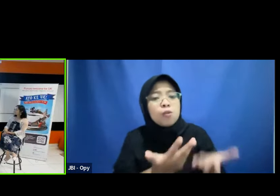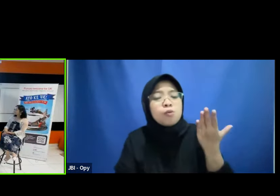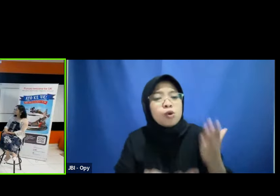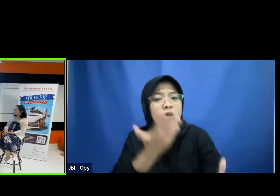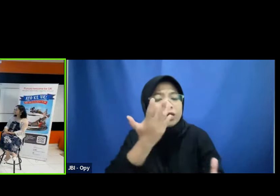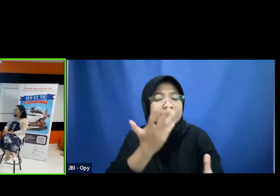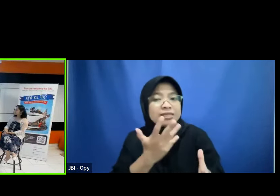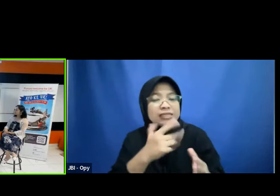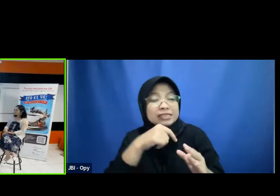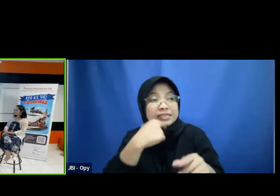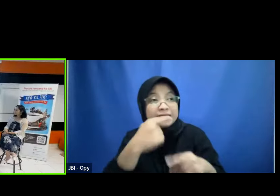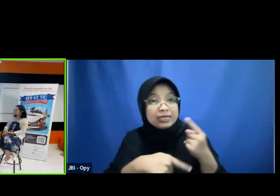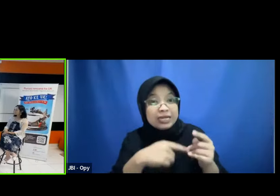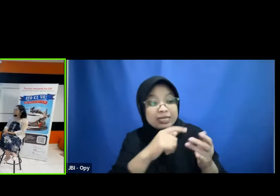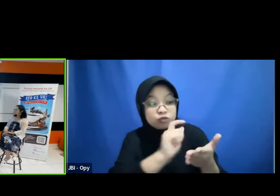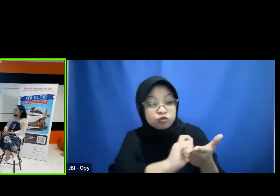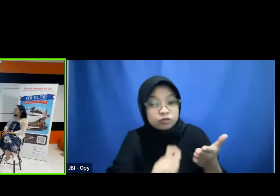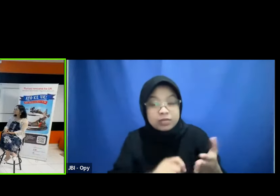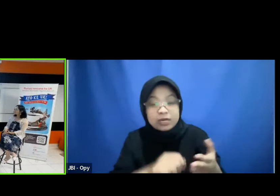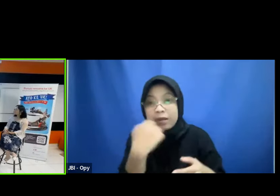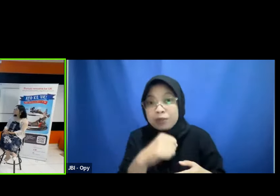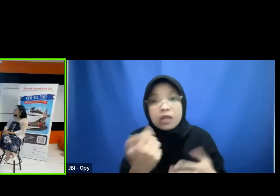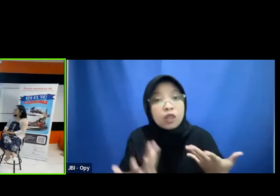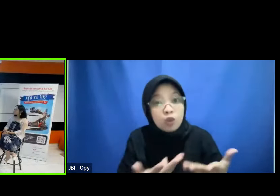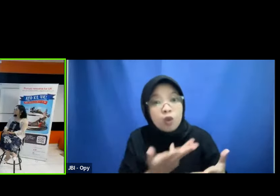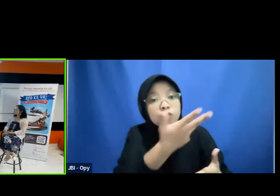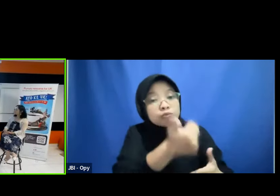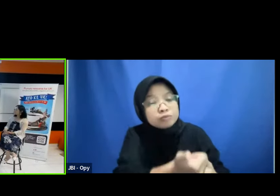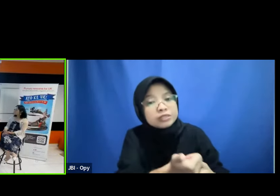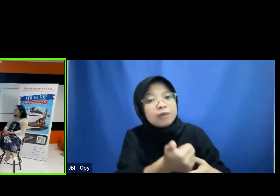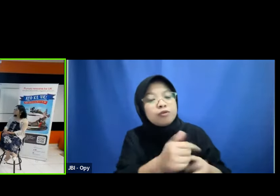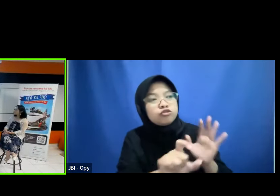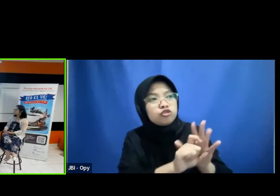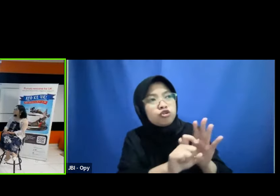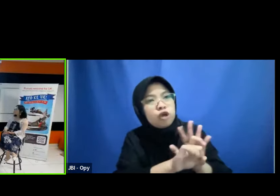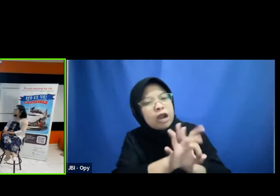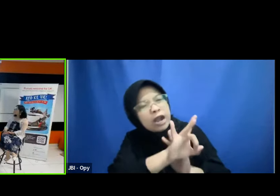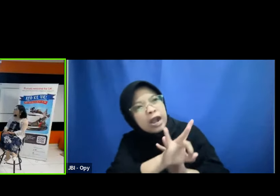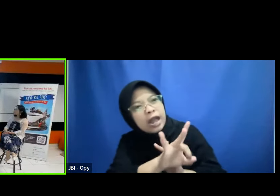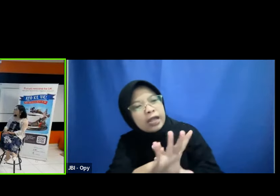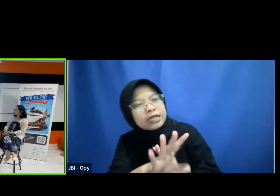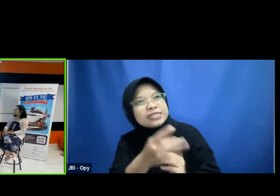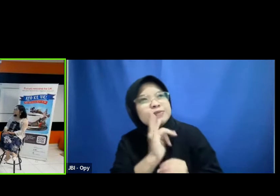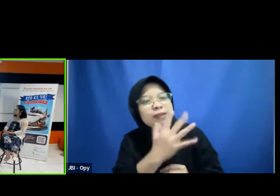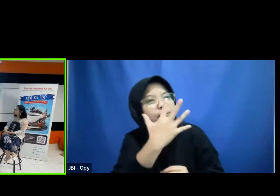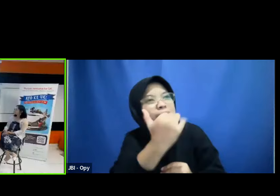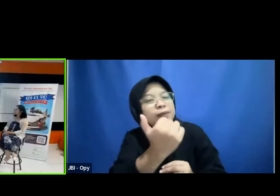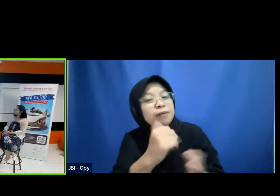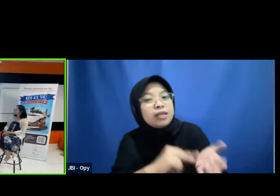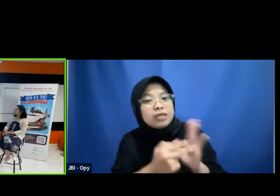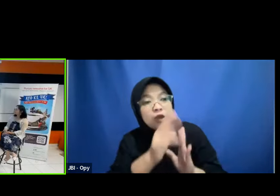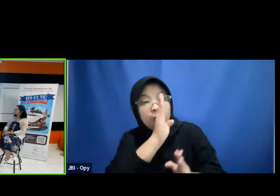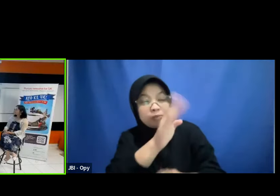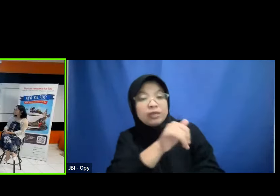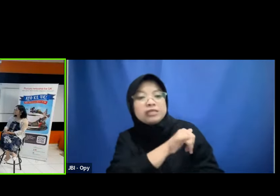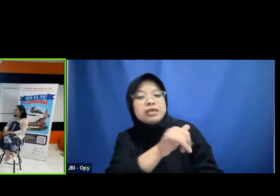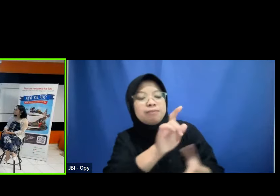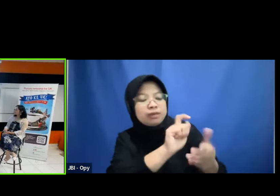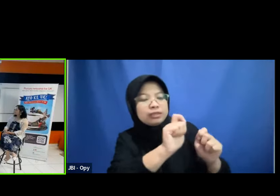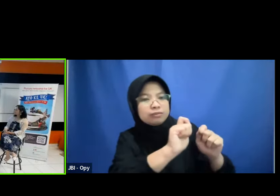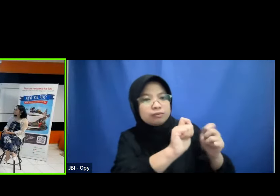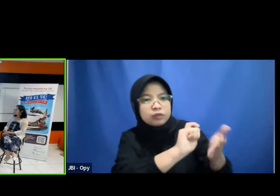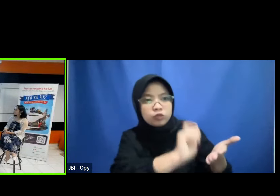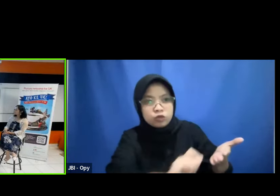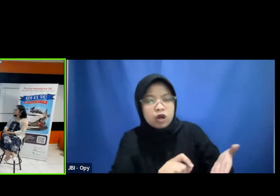diceritain di kalian bisa Coba ceritakan atau kalian bisa juga memberikan exampel lain yang memiliki konsistensi yang sama dengan kalian jadi gak